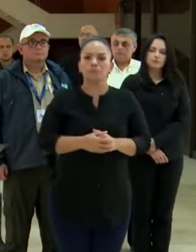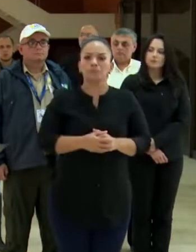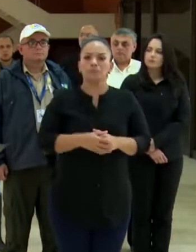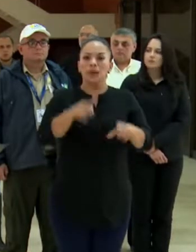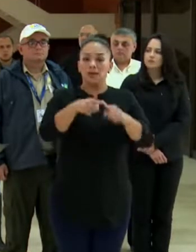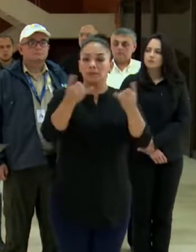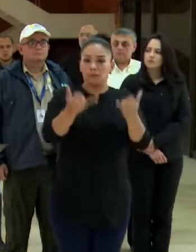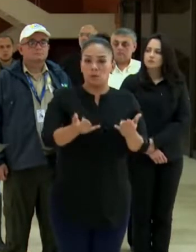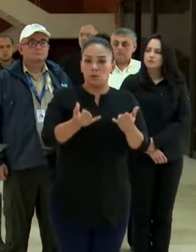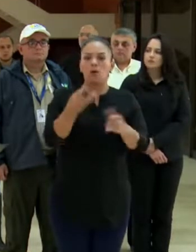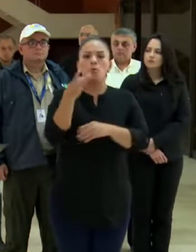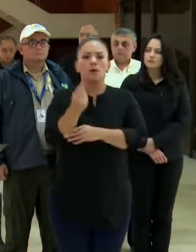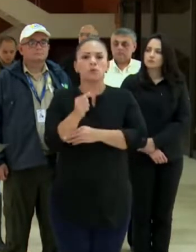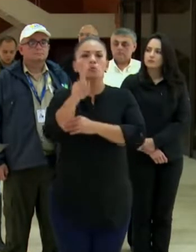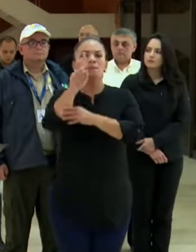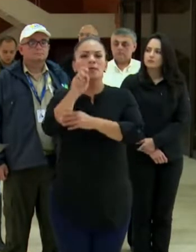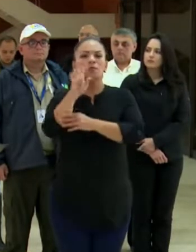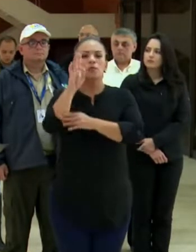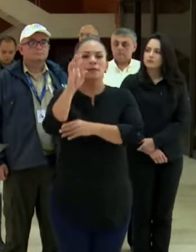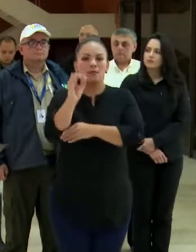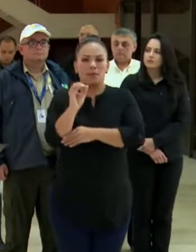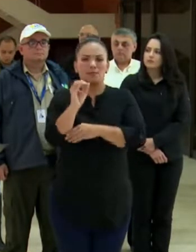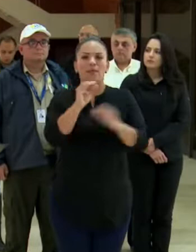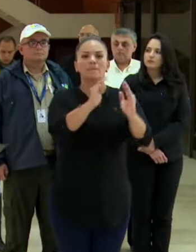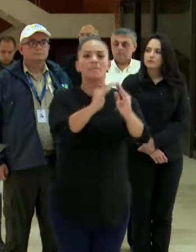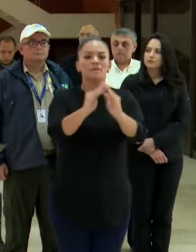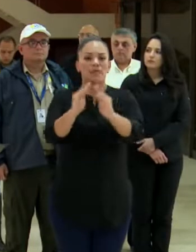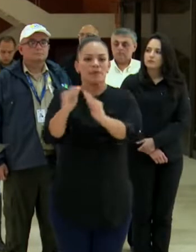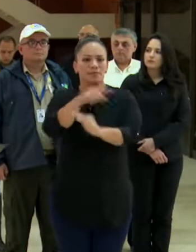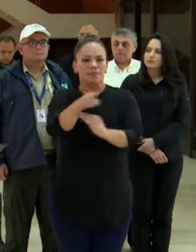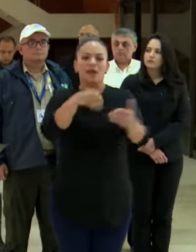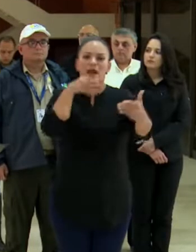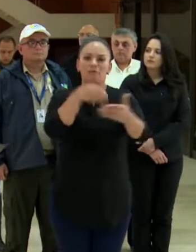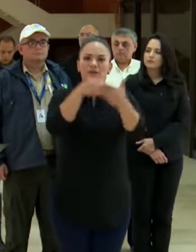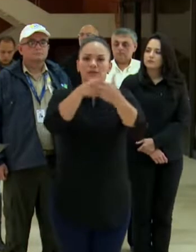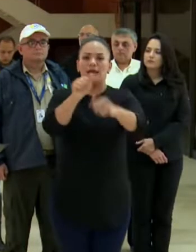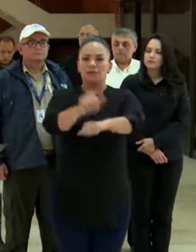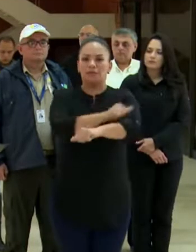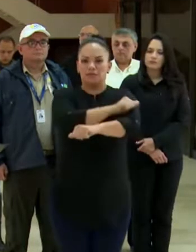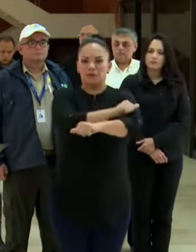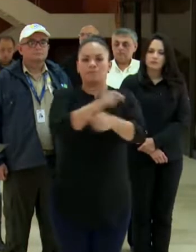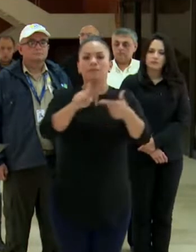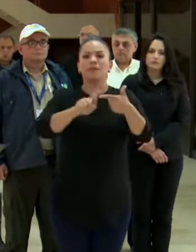el corte son 170 viviendas afectadas en Acerrí y